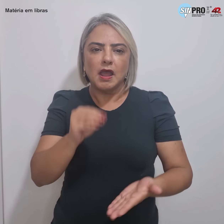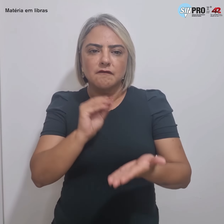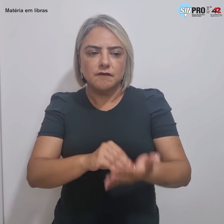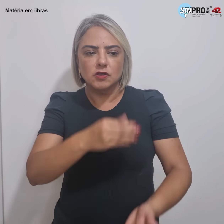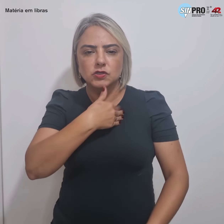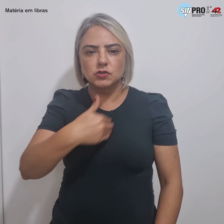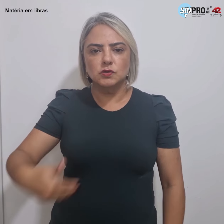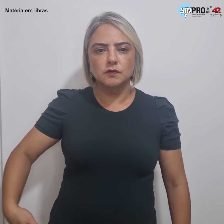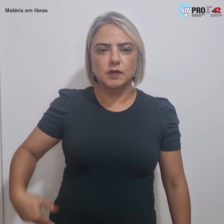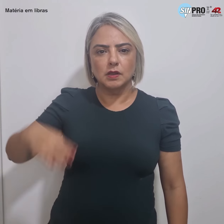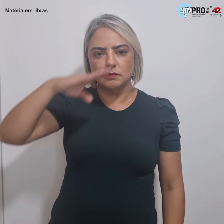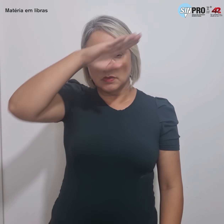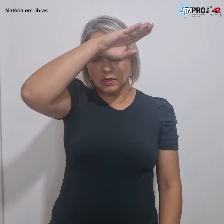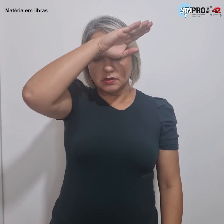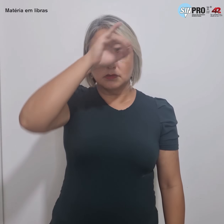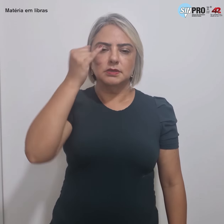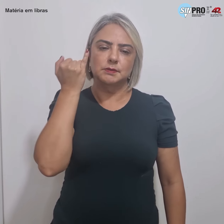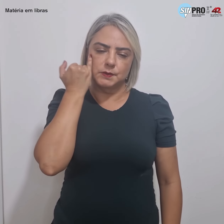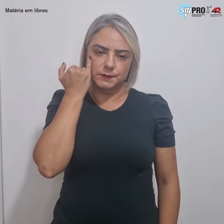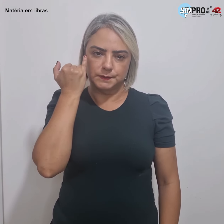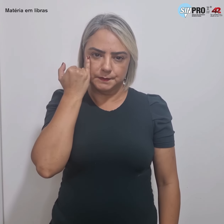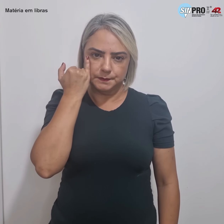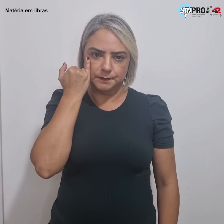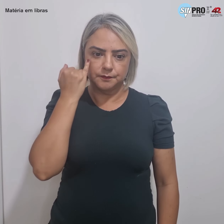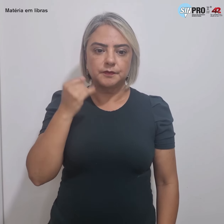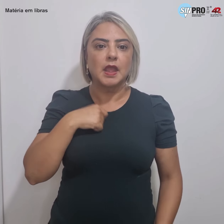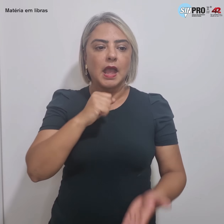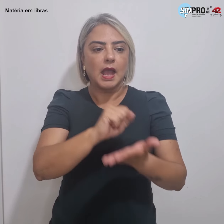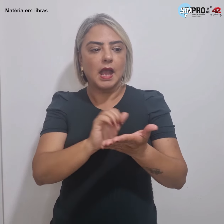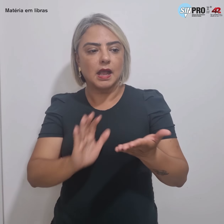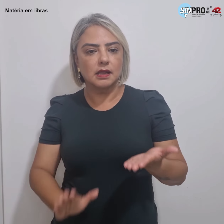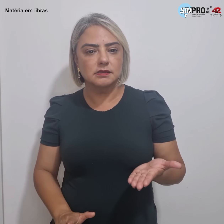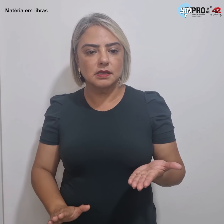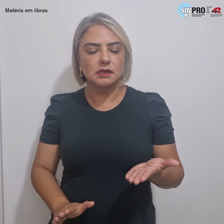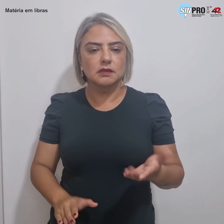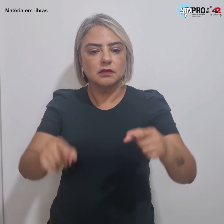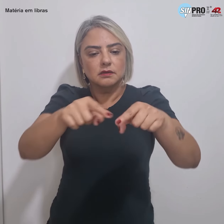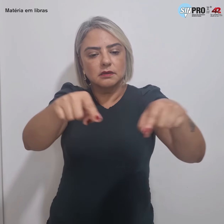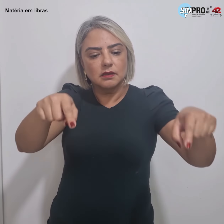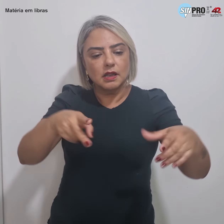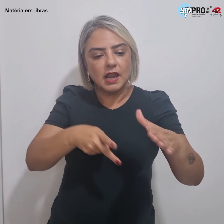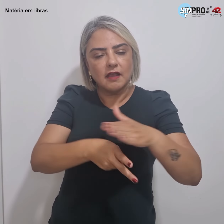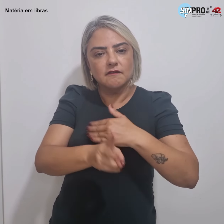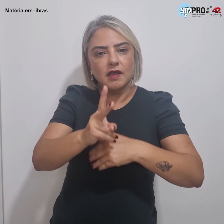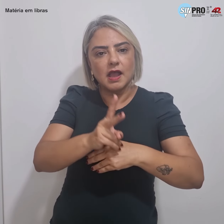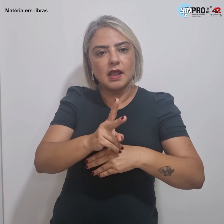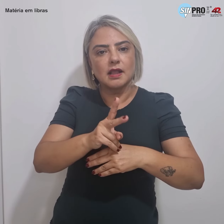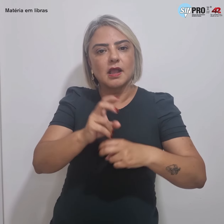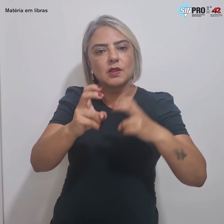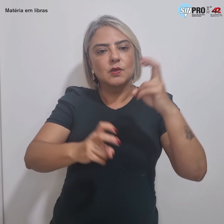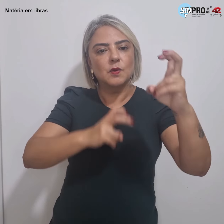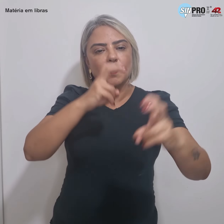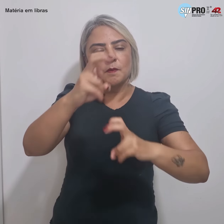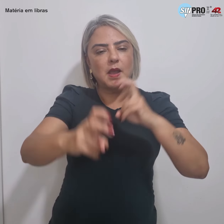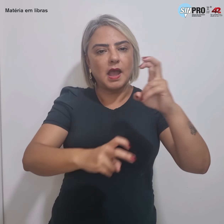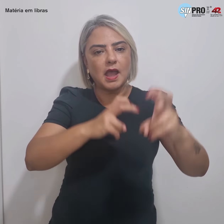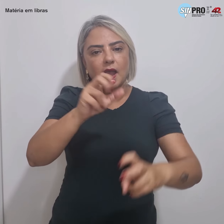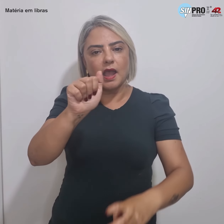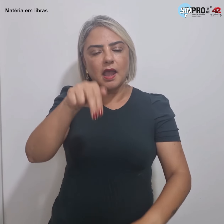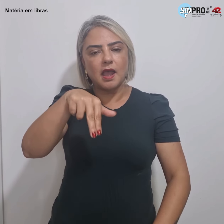Bolsonaro e Ibanez. A ação será no estacionamento do Parque Ana Lídia, no Parque da Cidade de